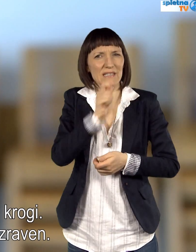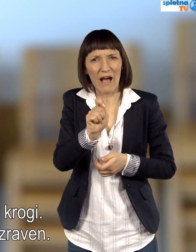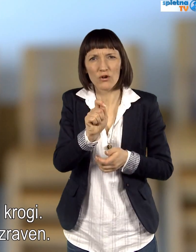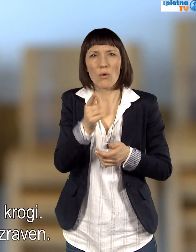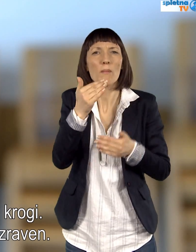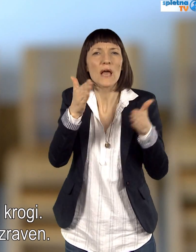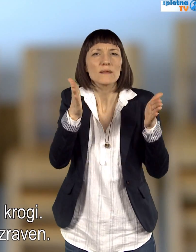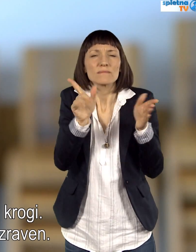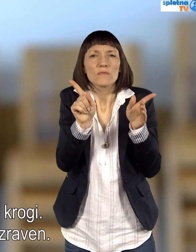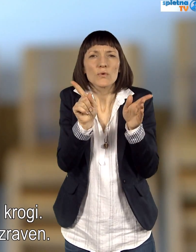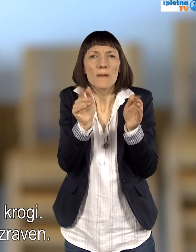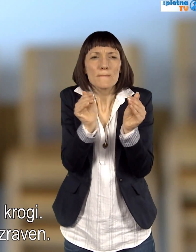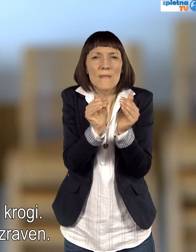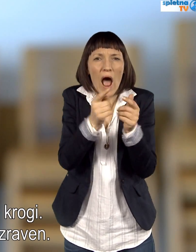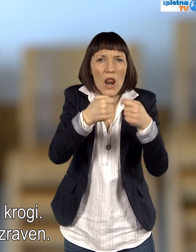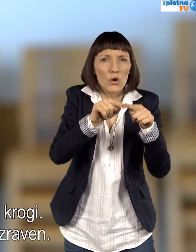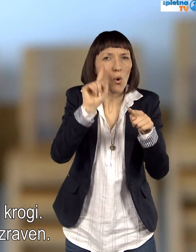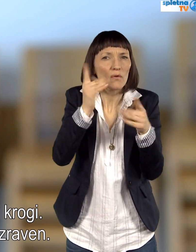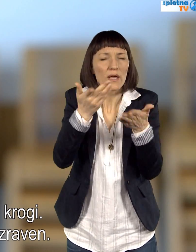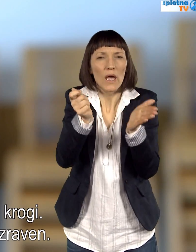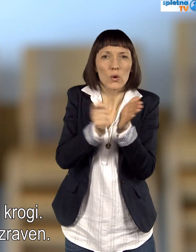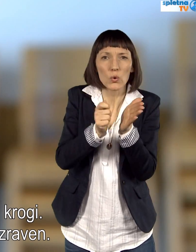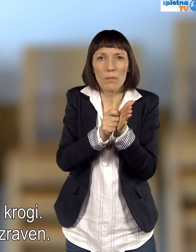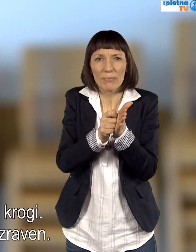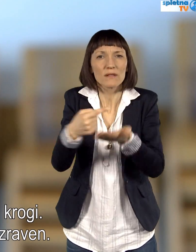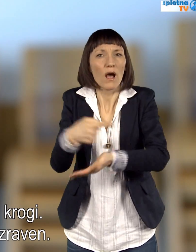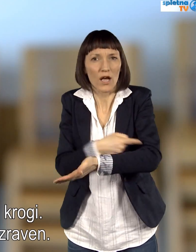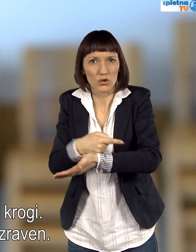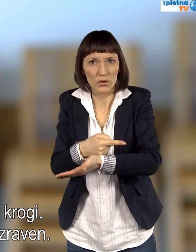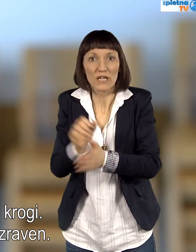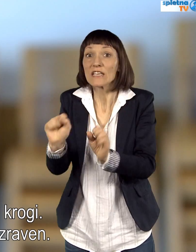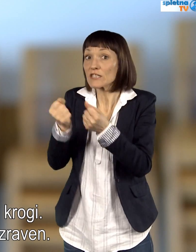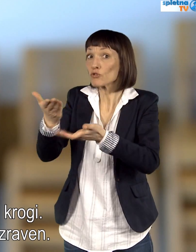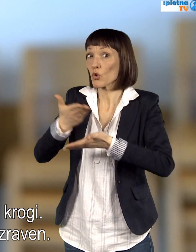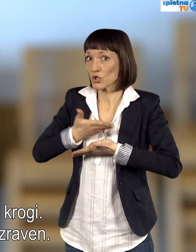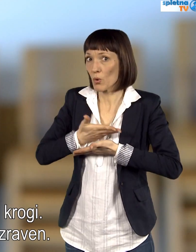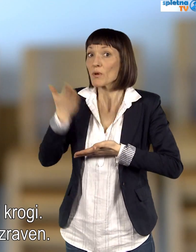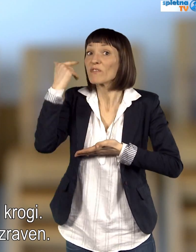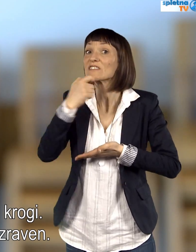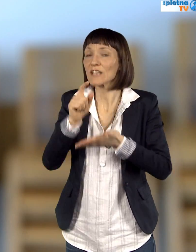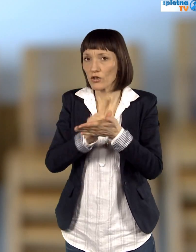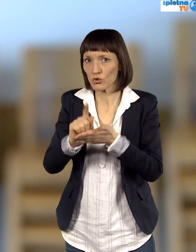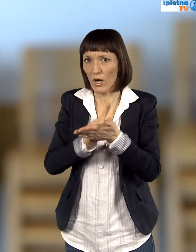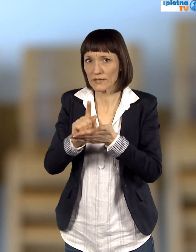res taki ozki, zaprti, ekskluzivni krogi v bistvu. Pa težko si prišel zraven.